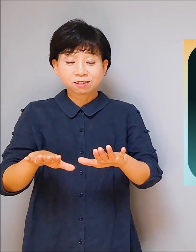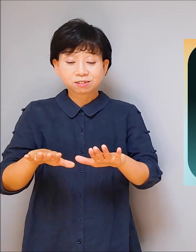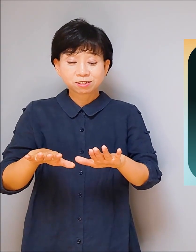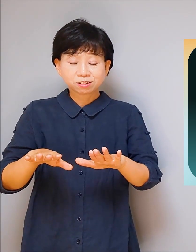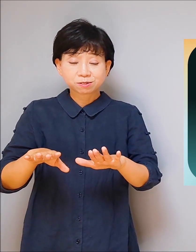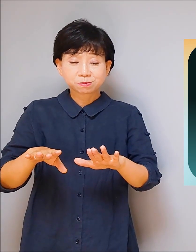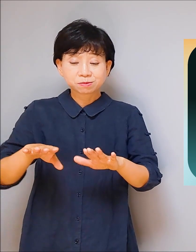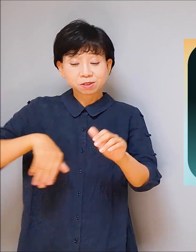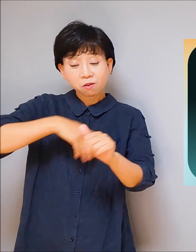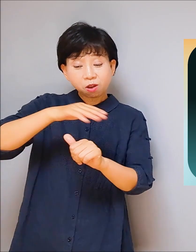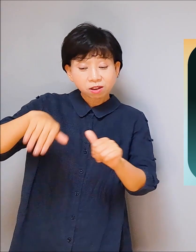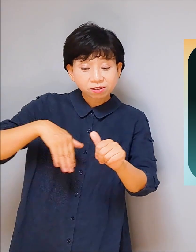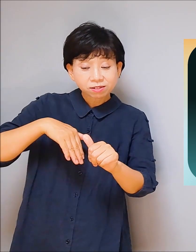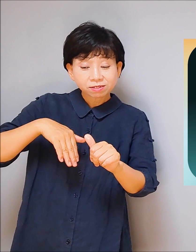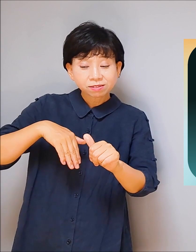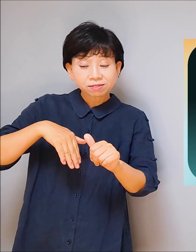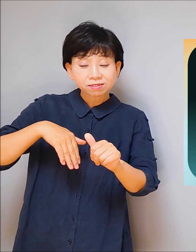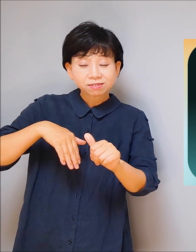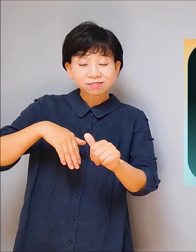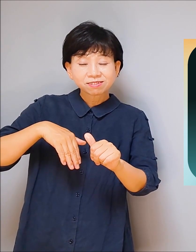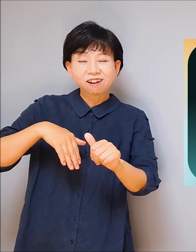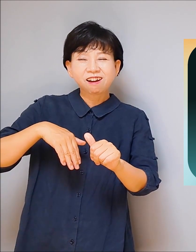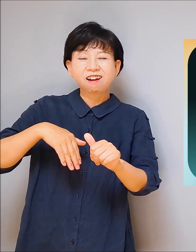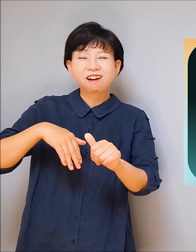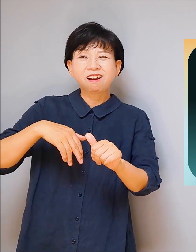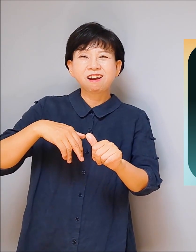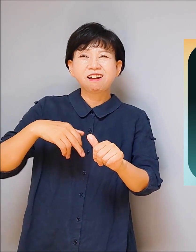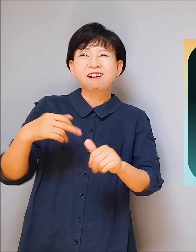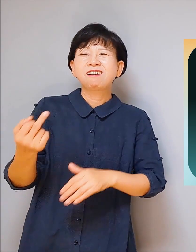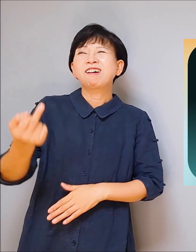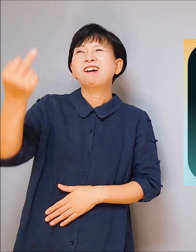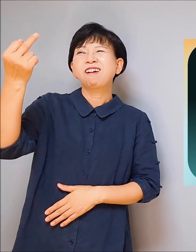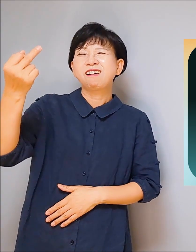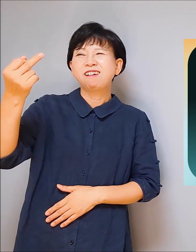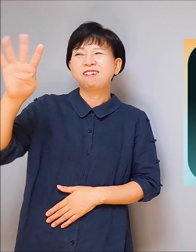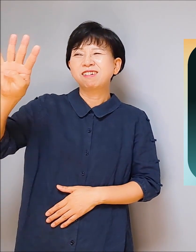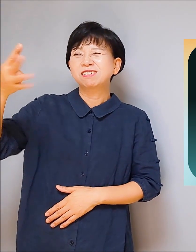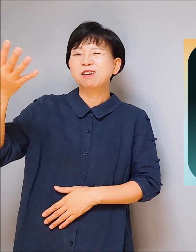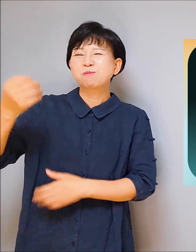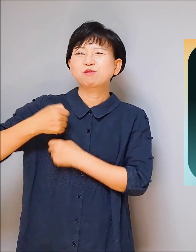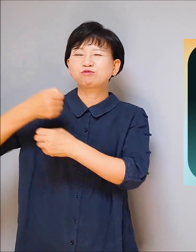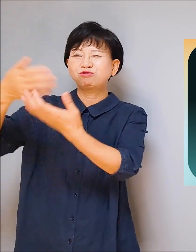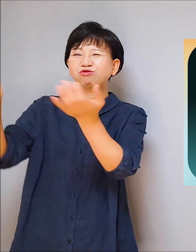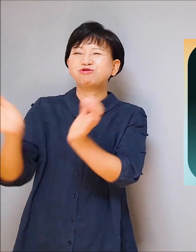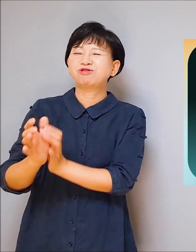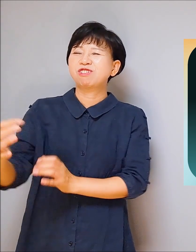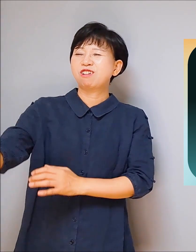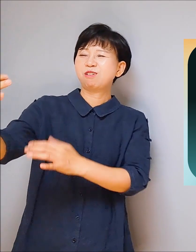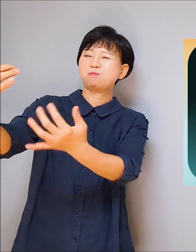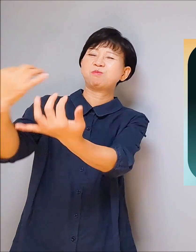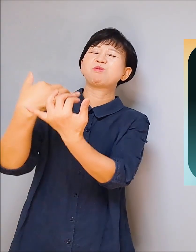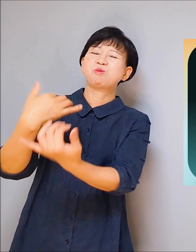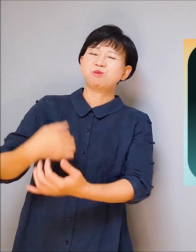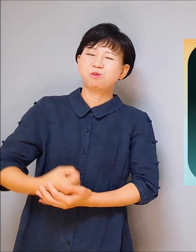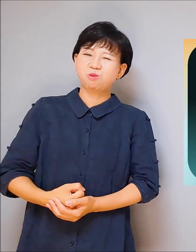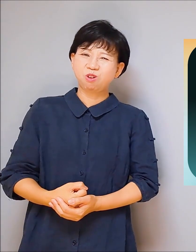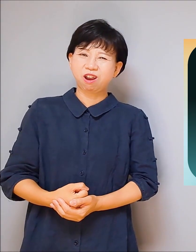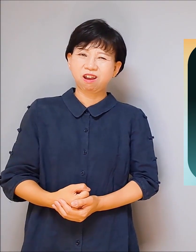어떻습니까? 야곱이 눈을 들어보니 에서가 400명의 장정을 거느리고 오고 있는지라 그의 자식들을